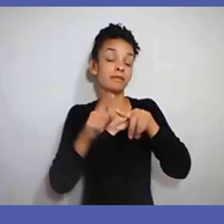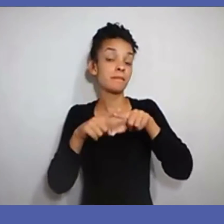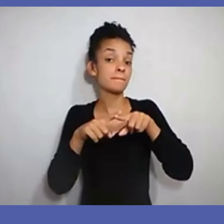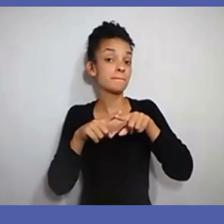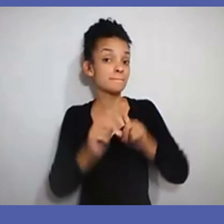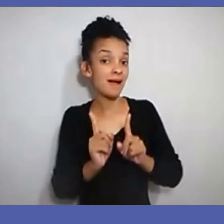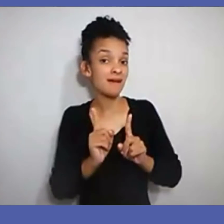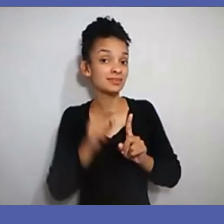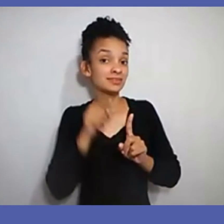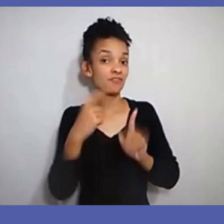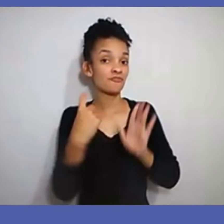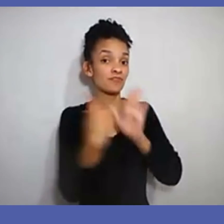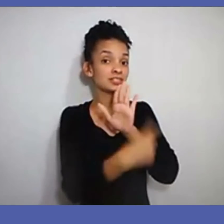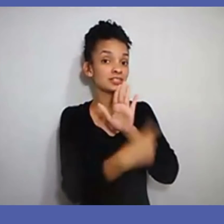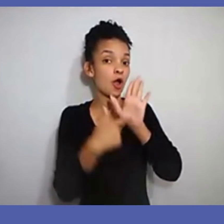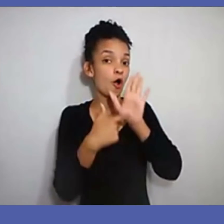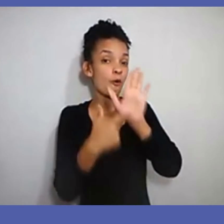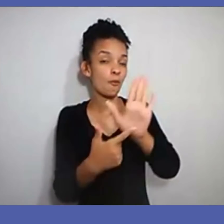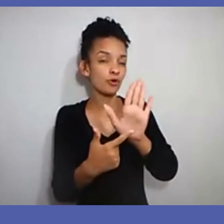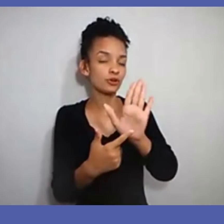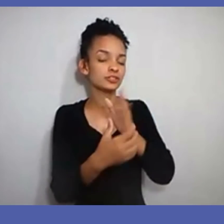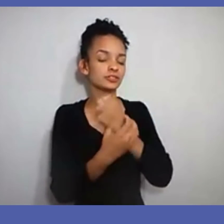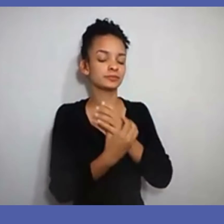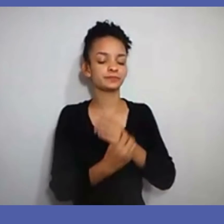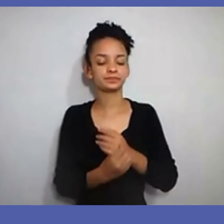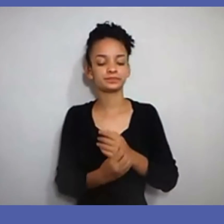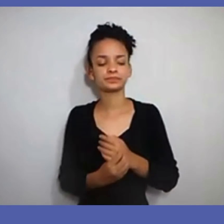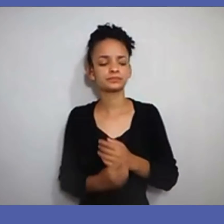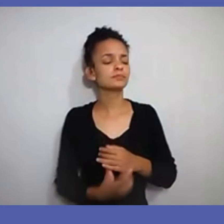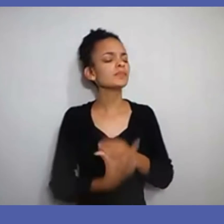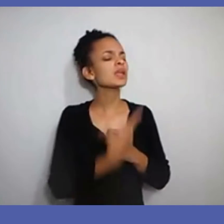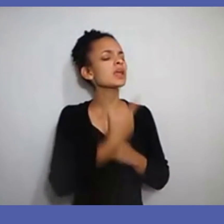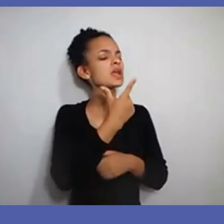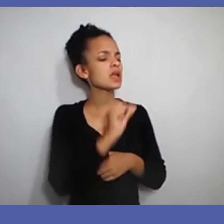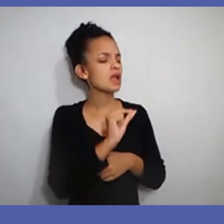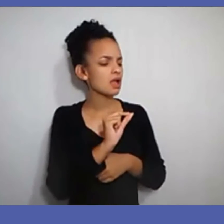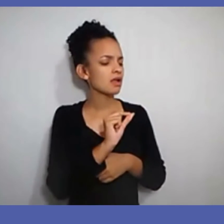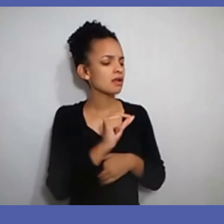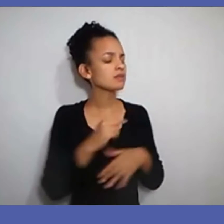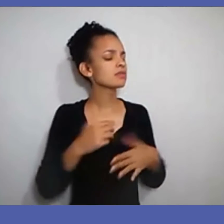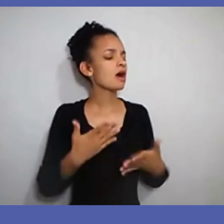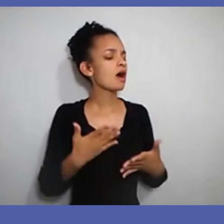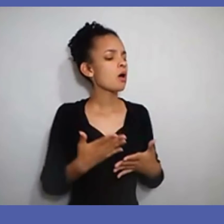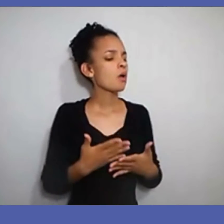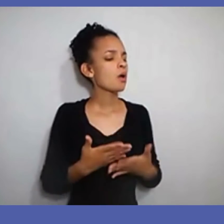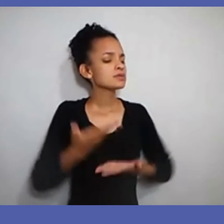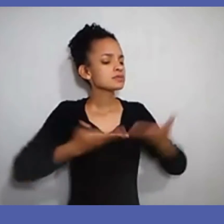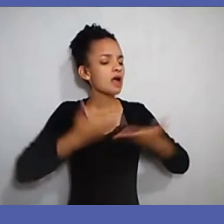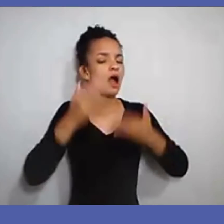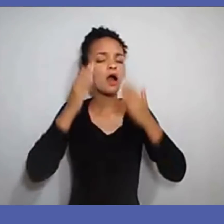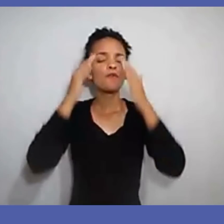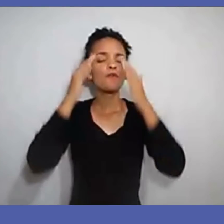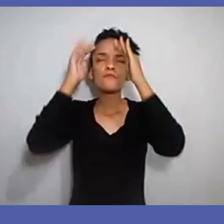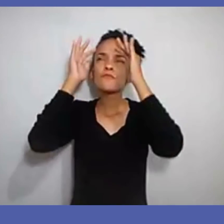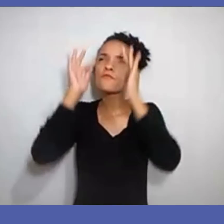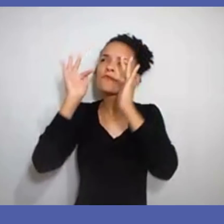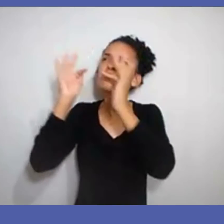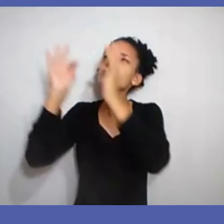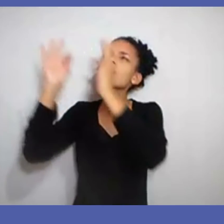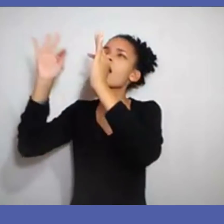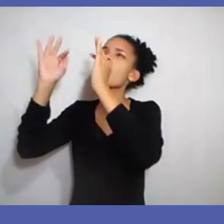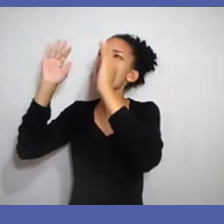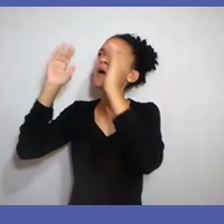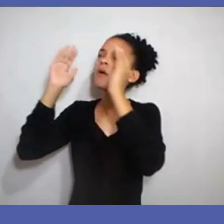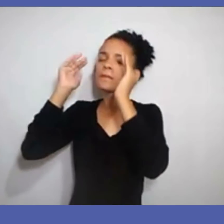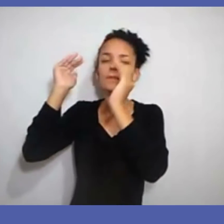é, pois, o servo fiel e prudente, a quem o Senhor confiou os seus conservos para dar-lhes o